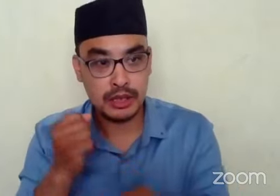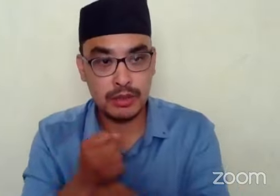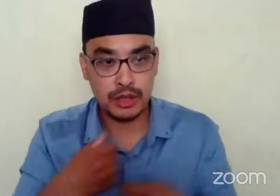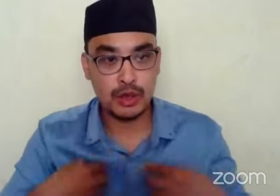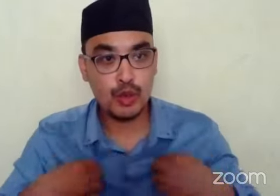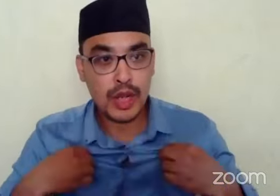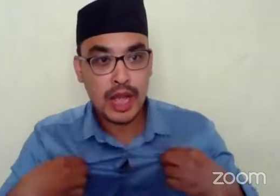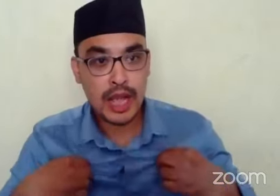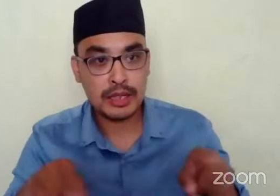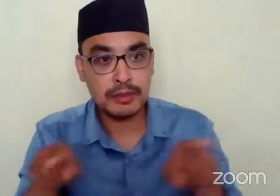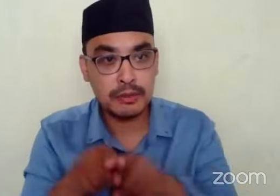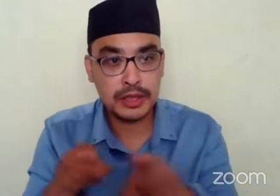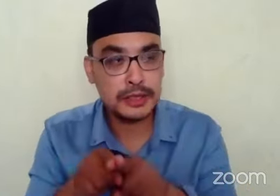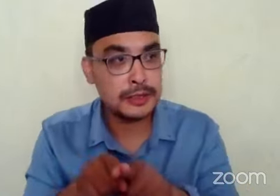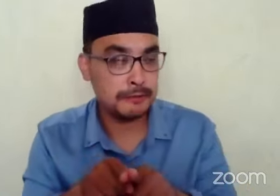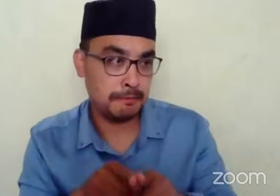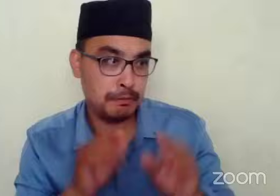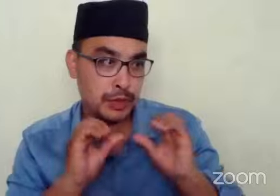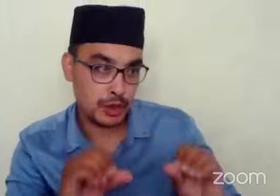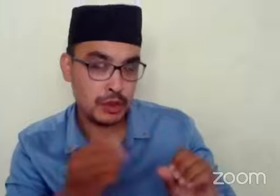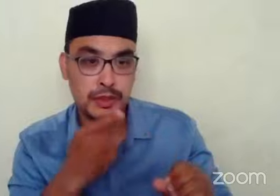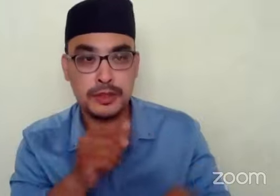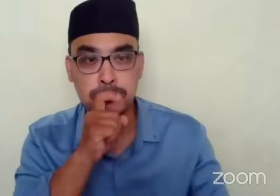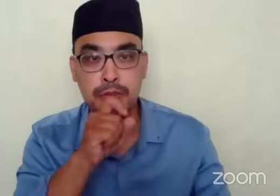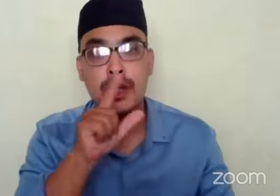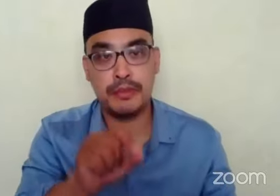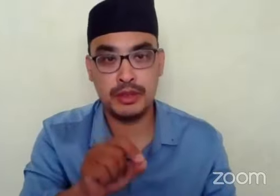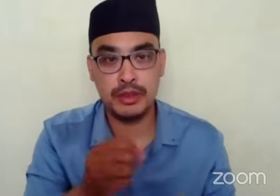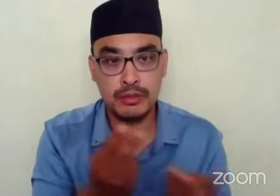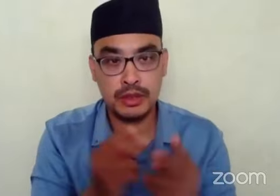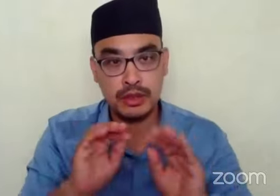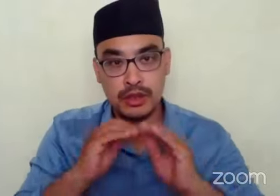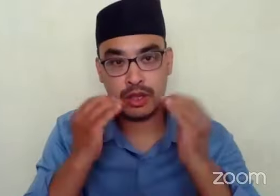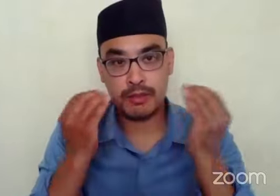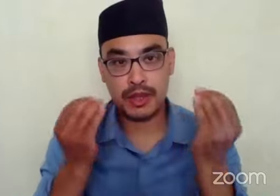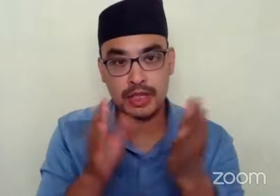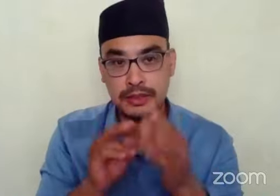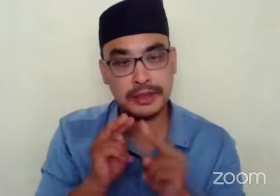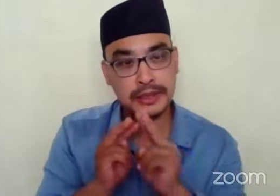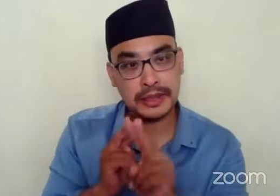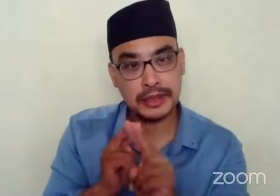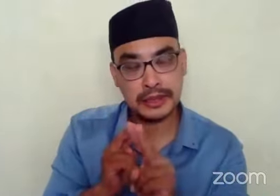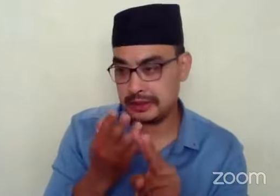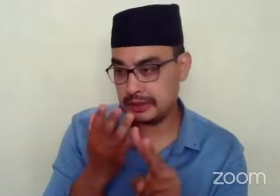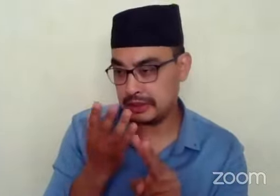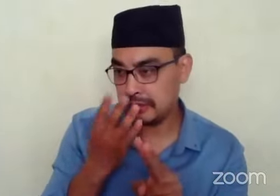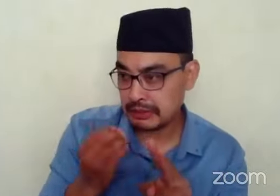सेल्फ सेन्सरसिप सुरु हुन्छ, किन एउटा त सोसाइटीबाटै सुरु हुन्छ, त्यही माथि